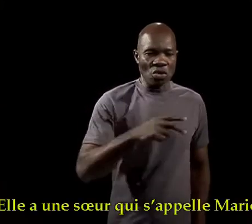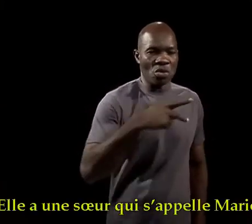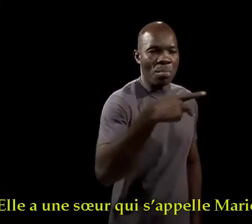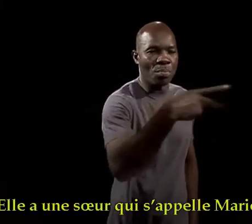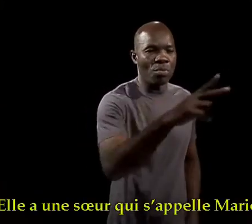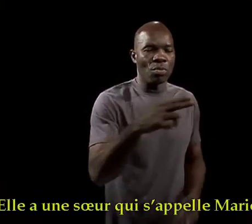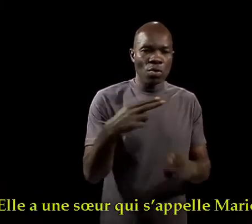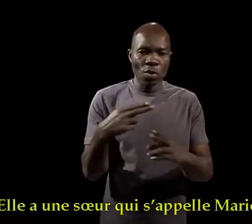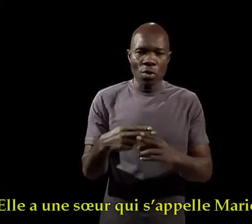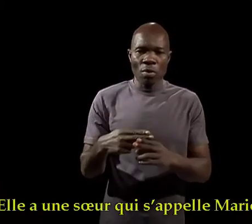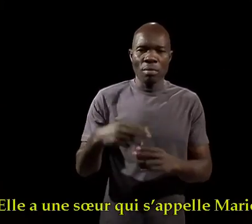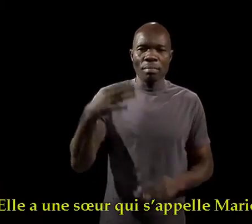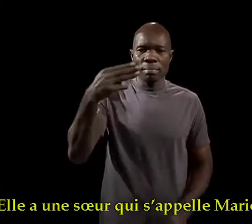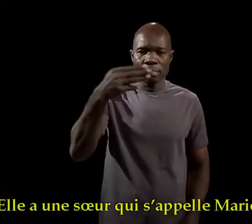Elle a une sœur qui s'appelle Marie.